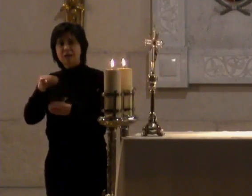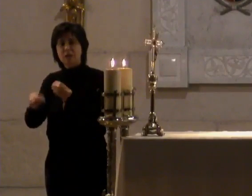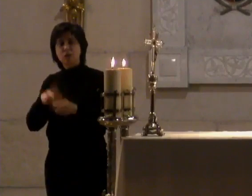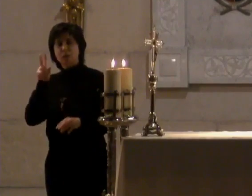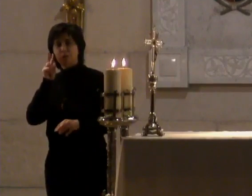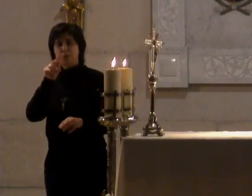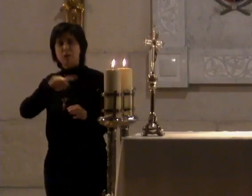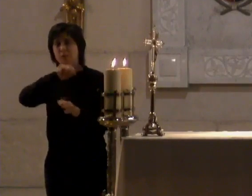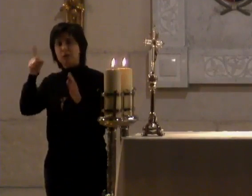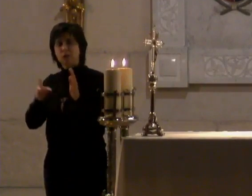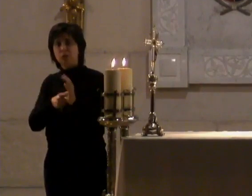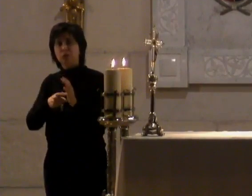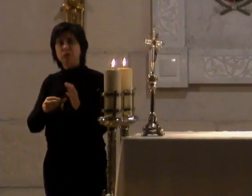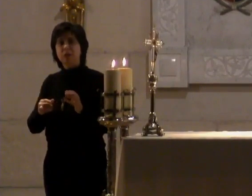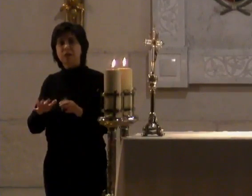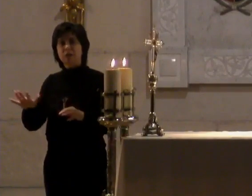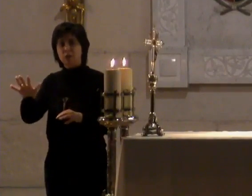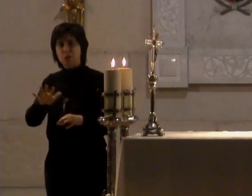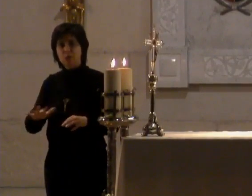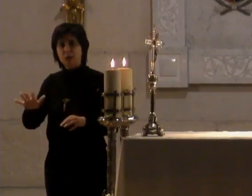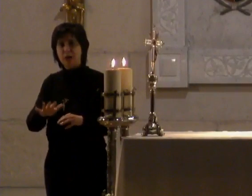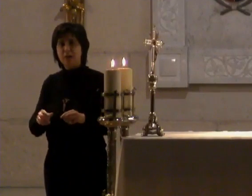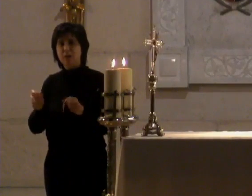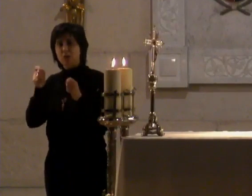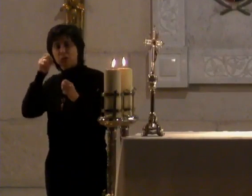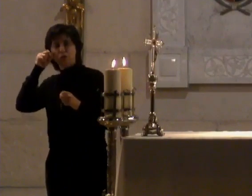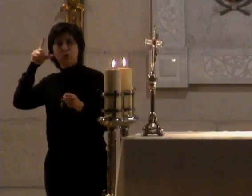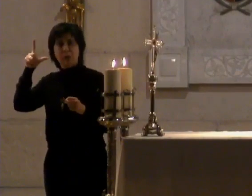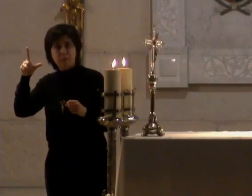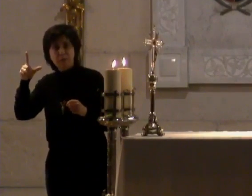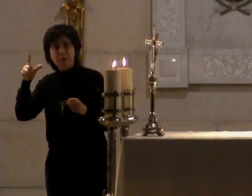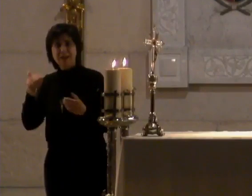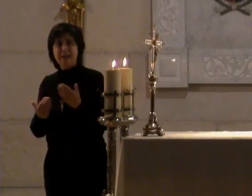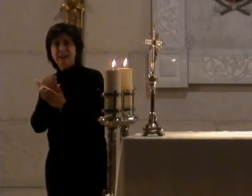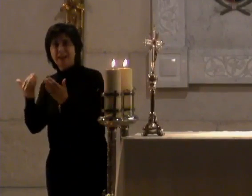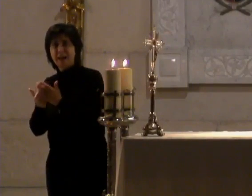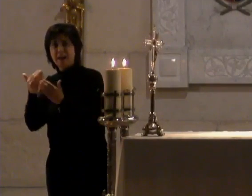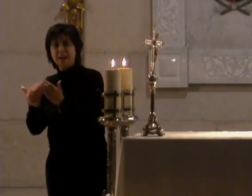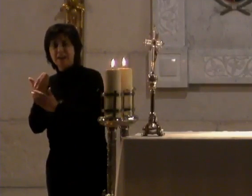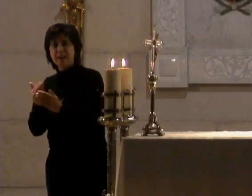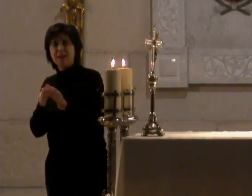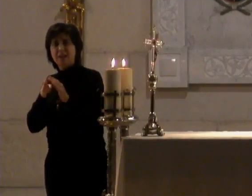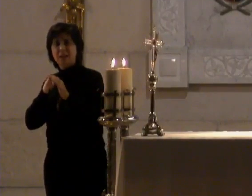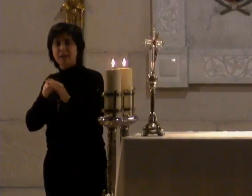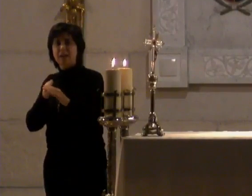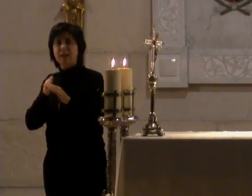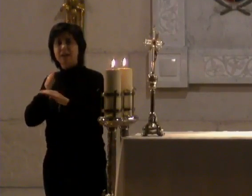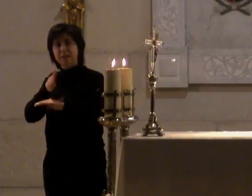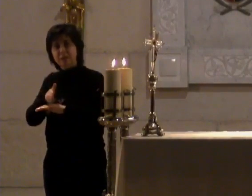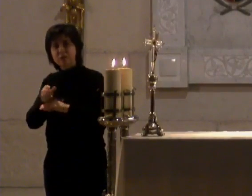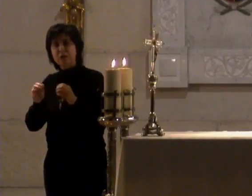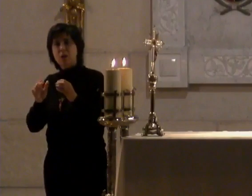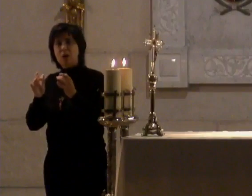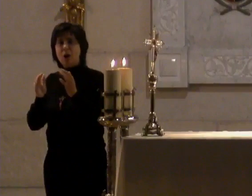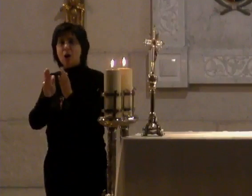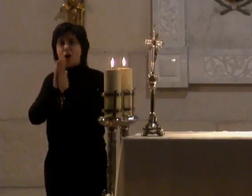ver la plenitud que tiene el ser humano. Descubramos. Cada día que entremos más en relación con el Señor,